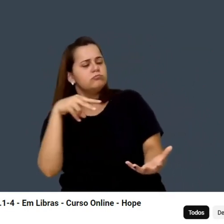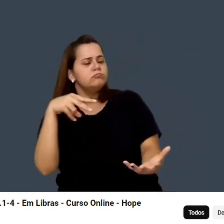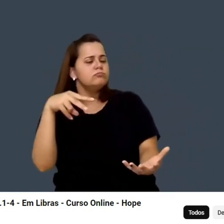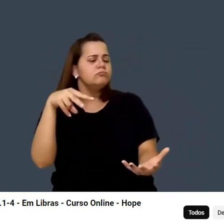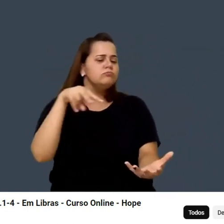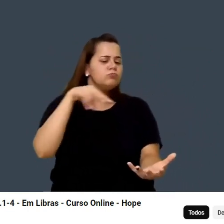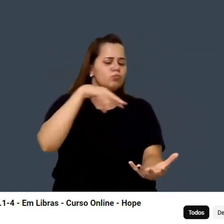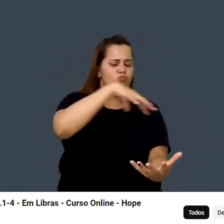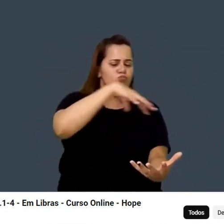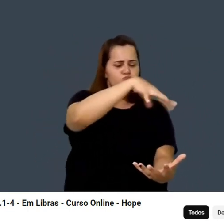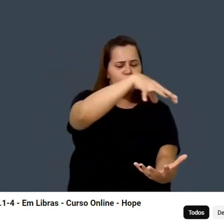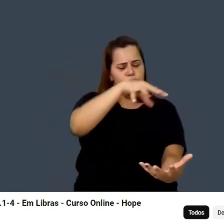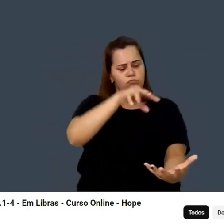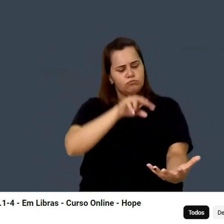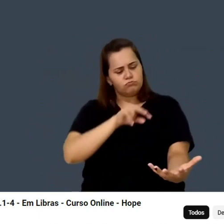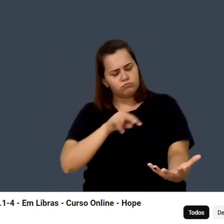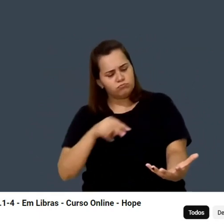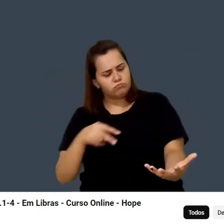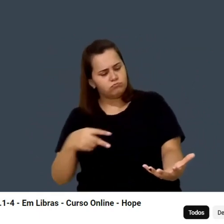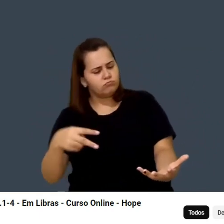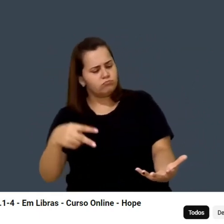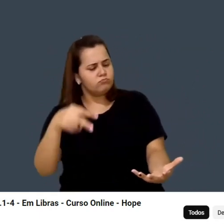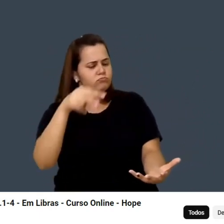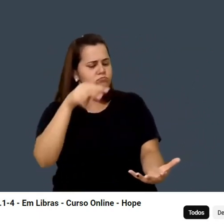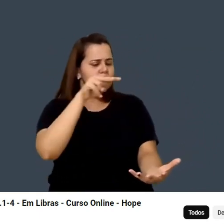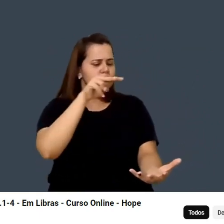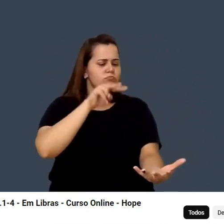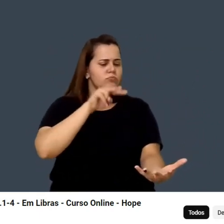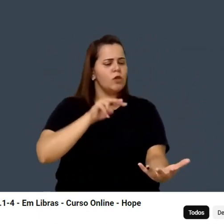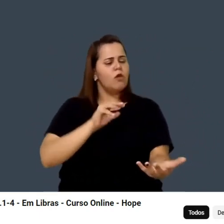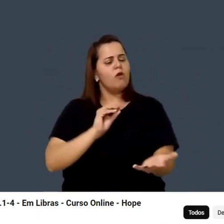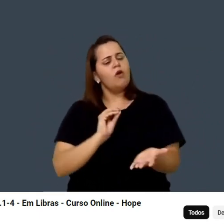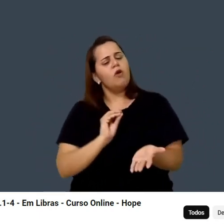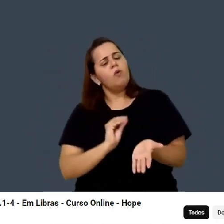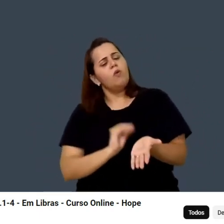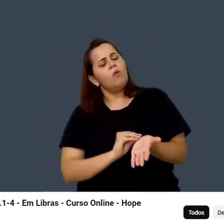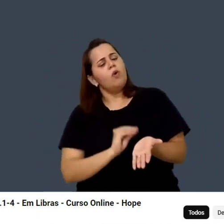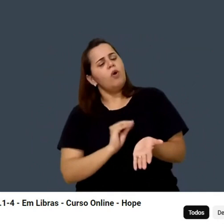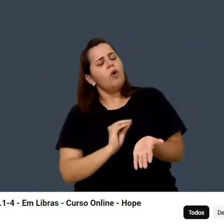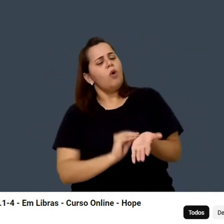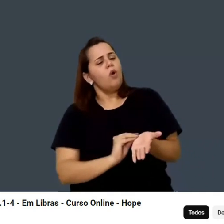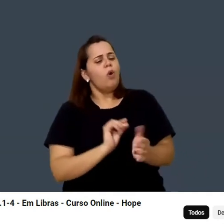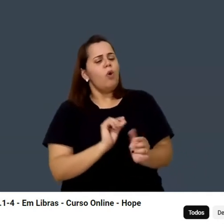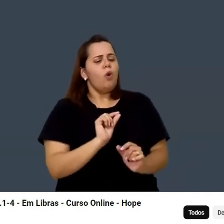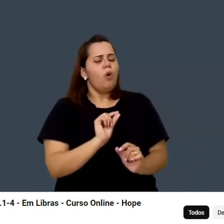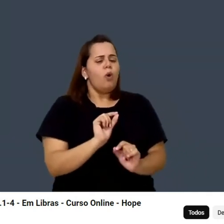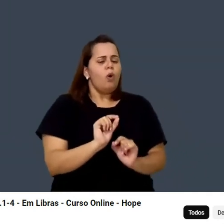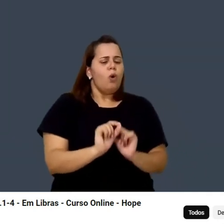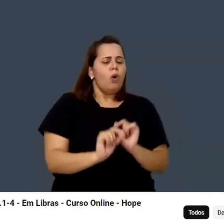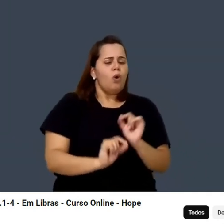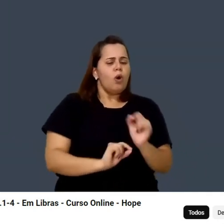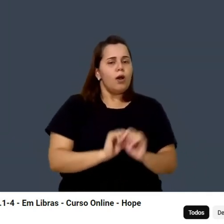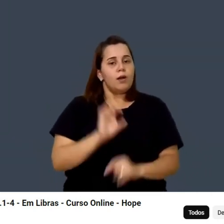24 horas, que seria um dia, né? Então, Deus olhou para tudo isso e ele achou